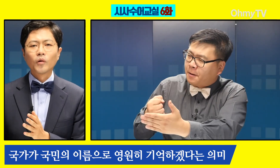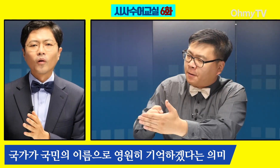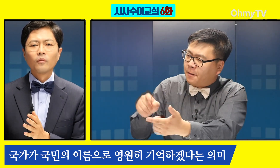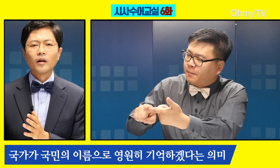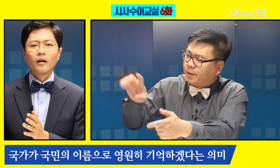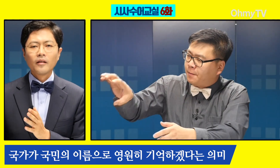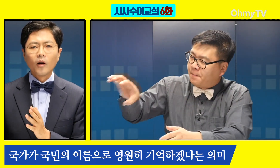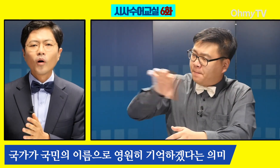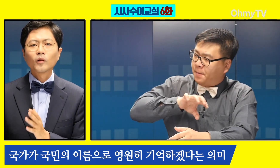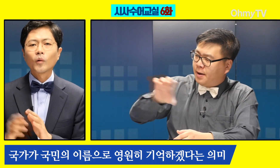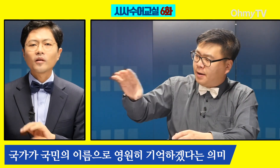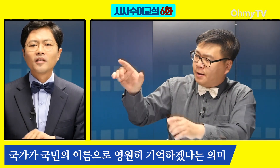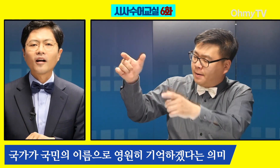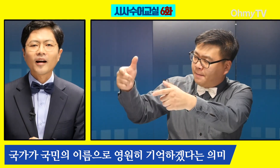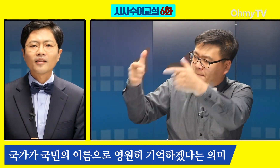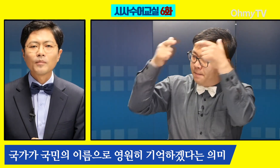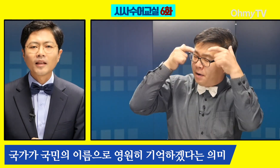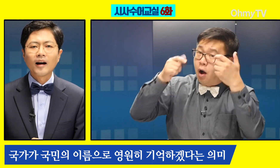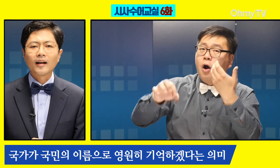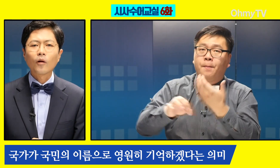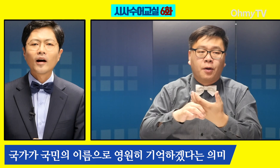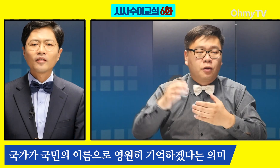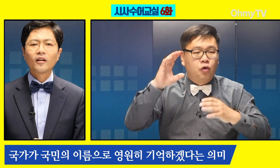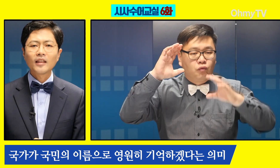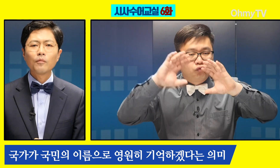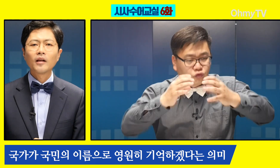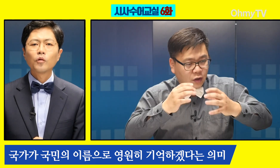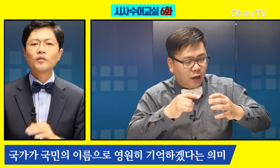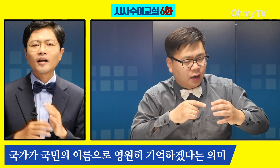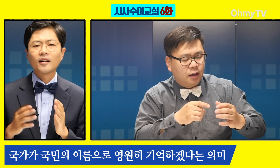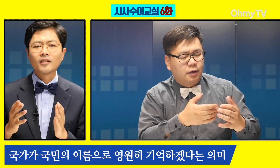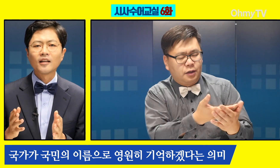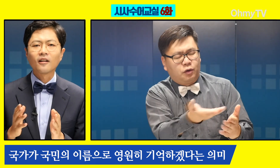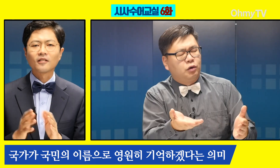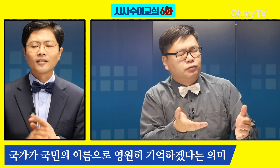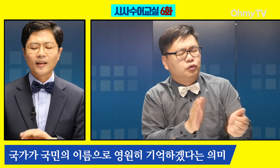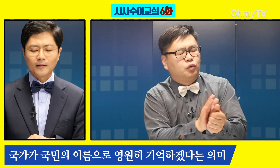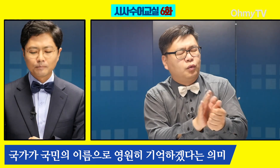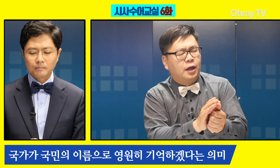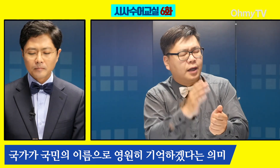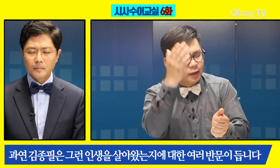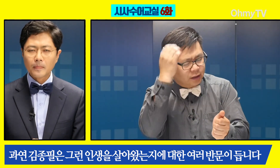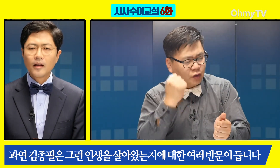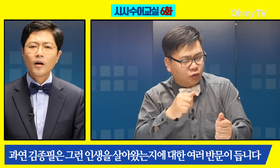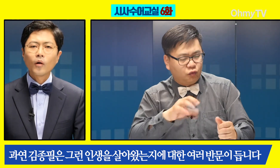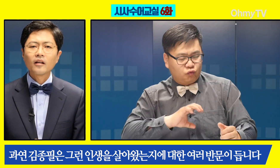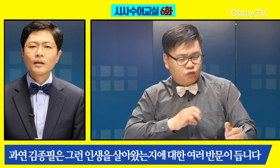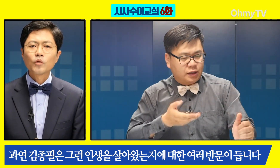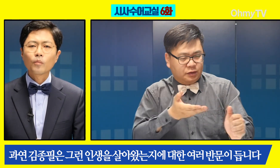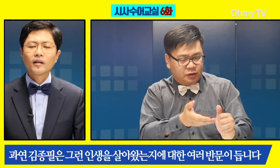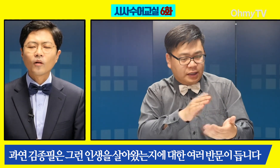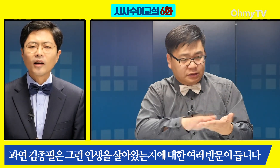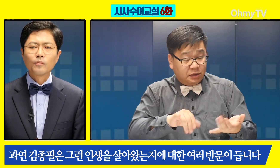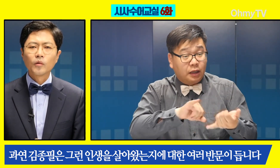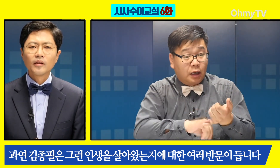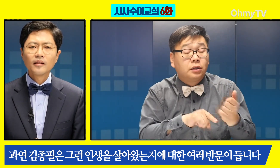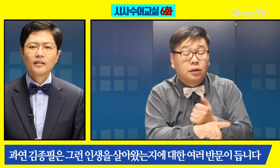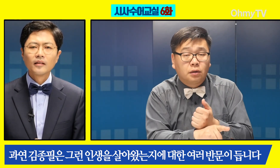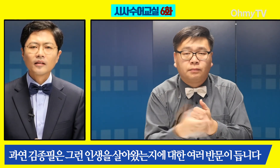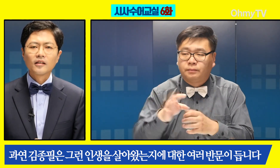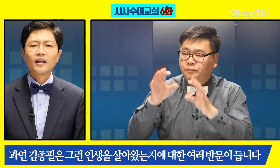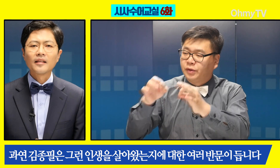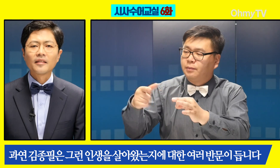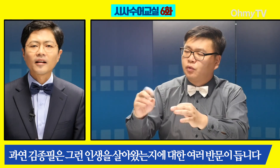국민의 이름으로 영원토록 기억하겠습니다 라고 하는 것 때문에 훈장을 드리는 것인데 과연 김종필이라고 하는